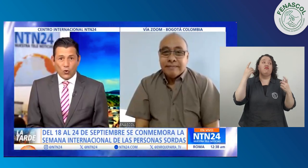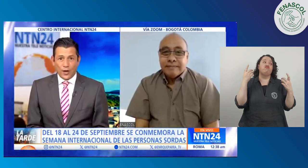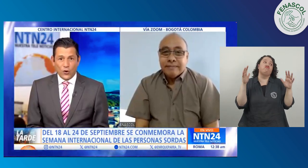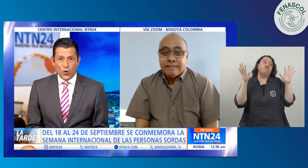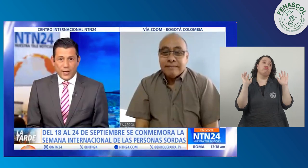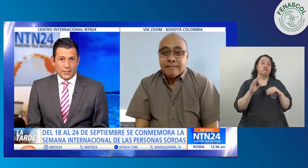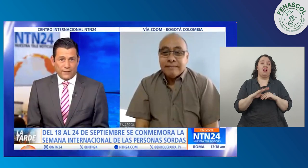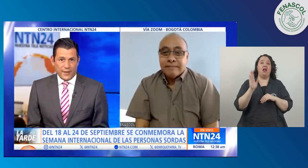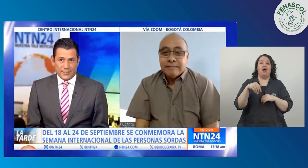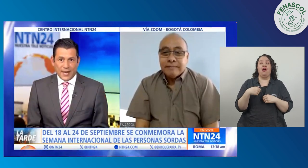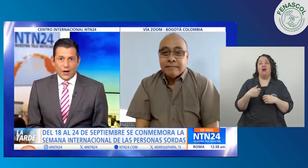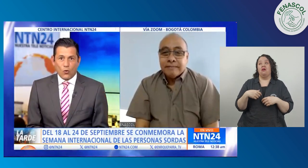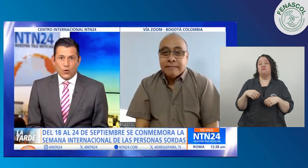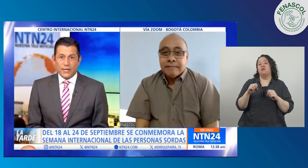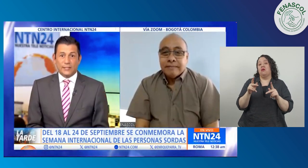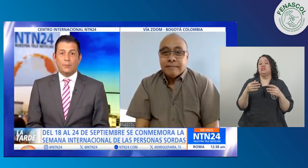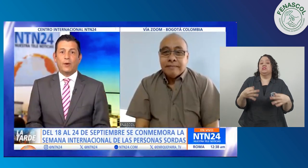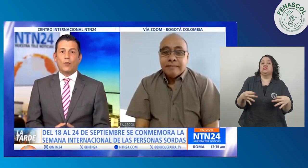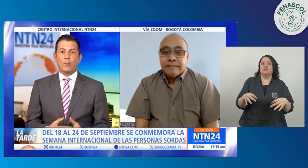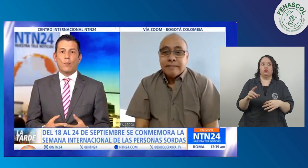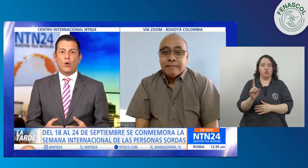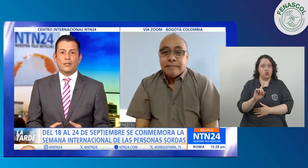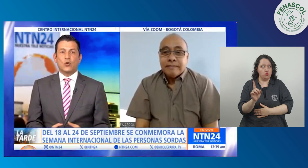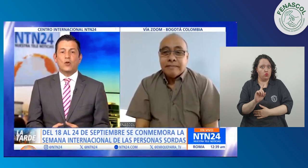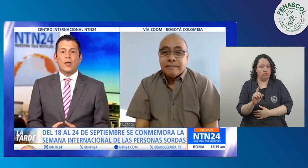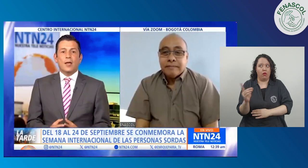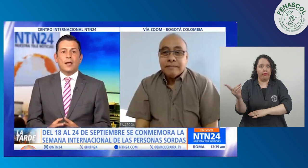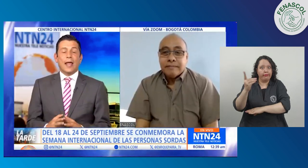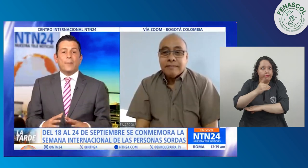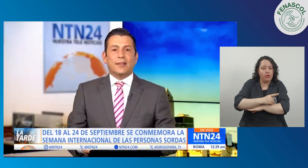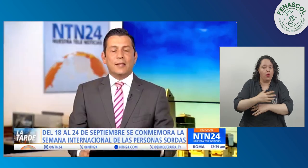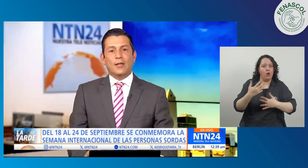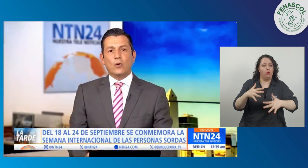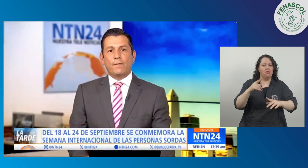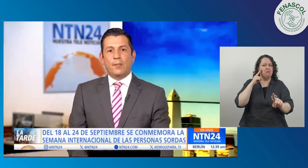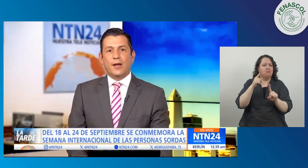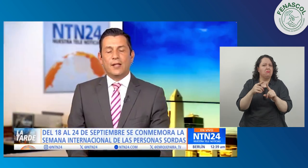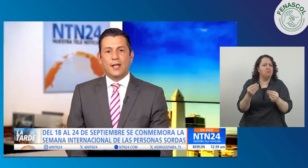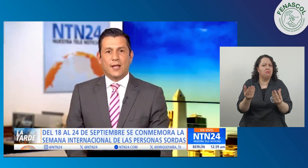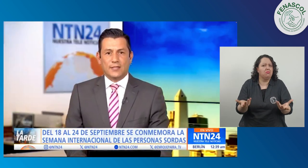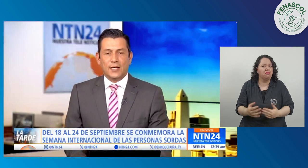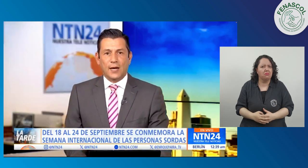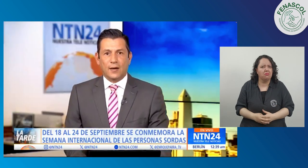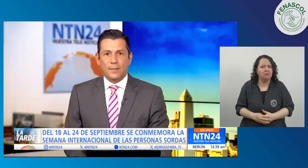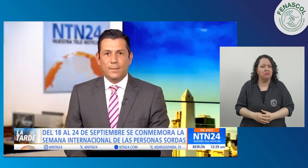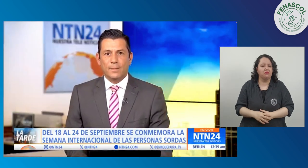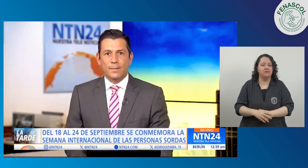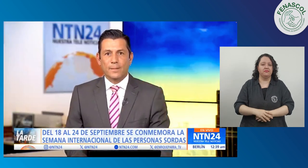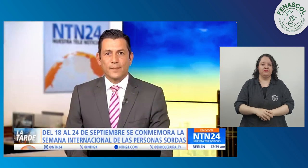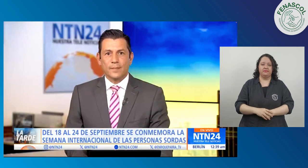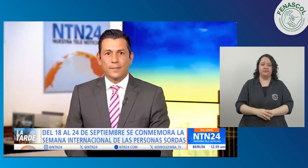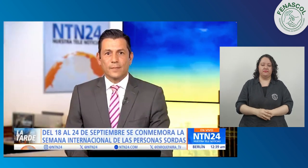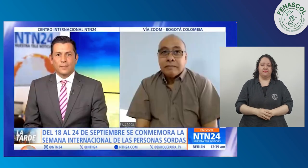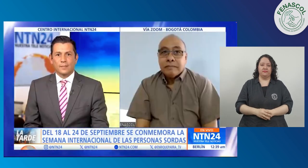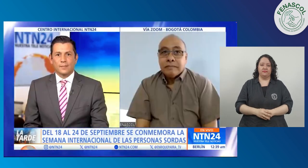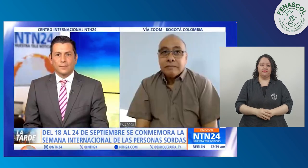Me imagino que no es festejo ni simple conmemoración. ¿Qué pretende una efeméride así, Henry?